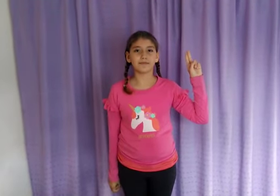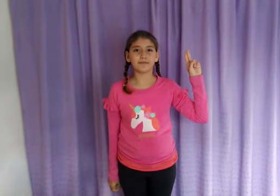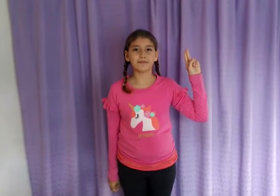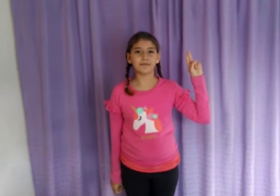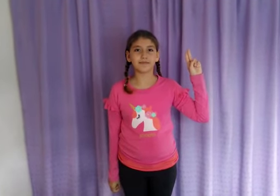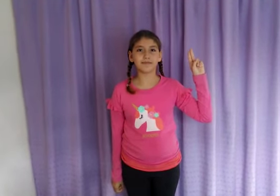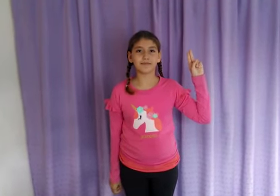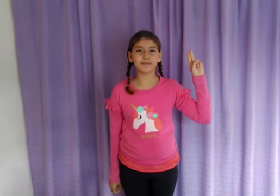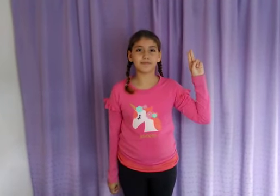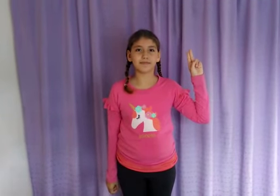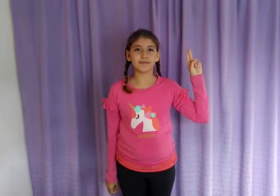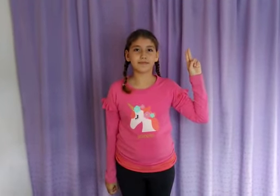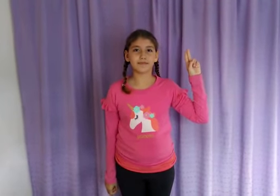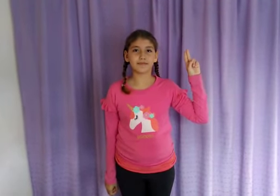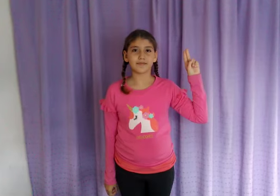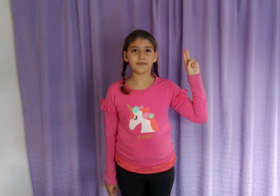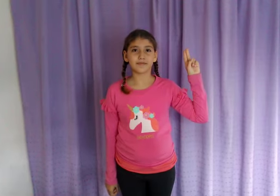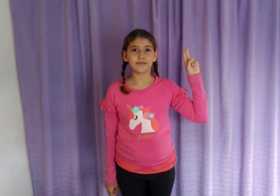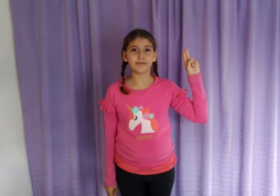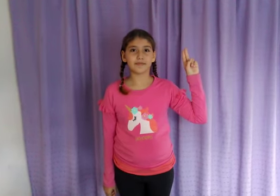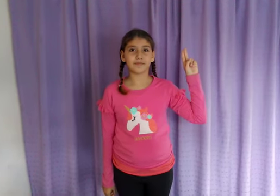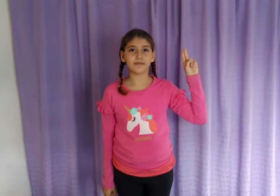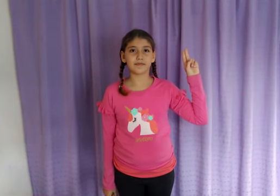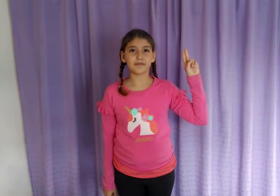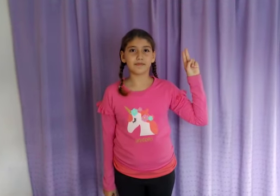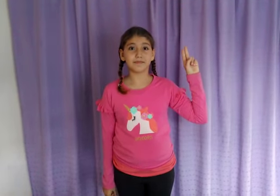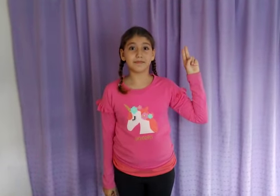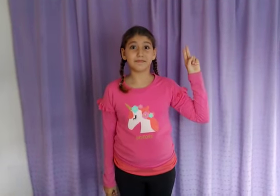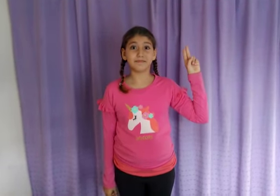razón Mientras malvite,